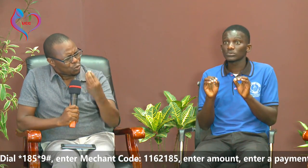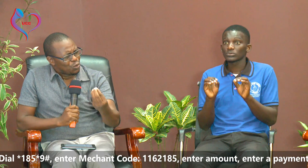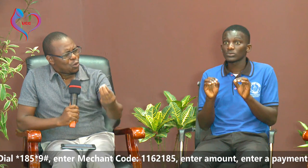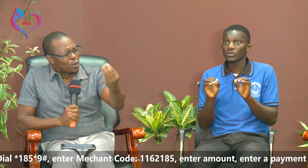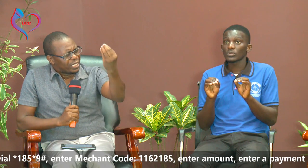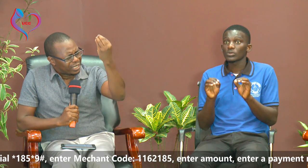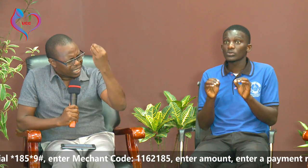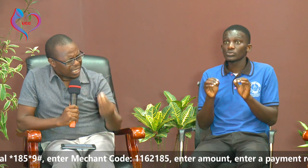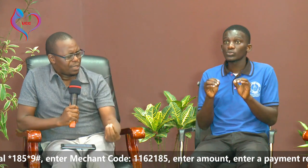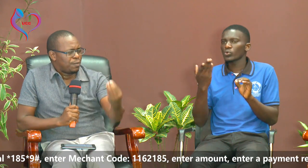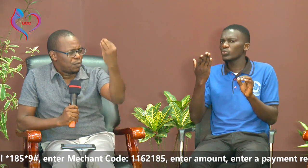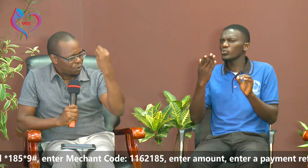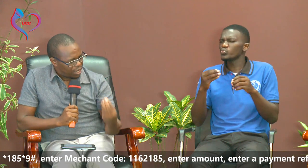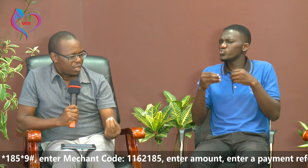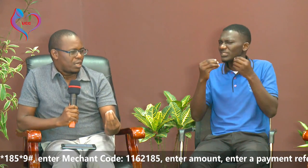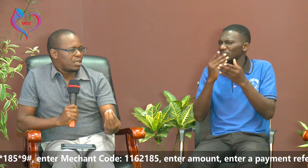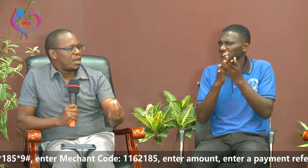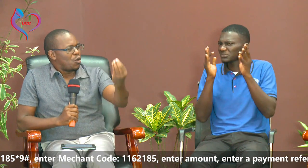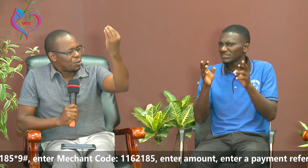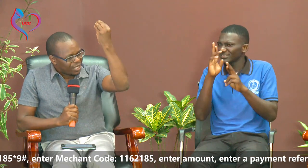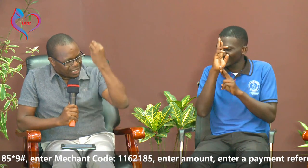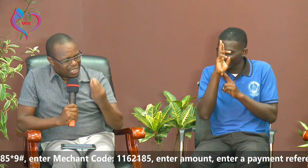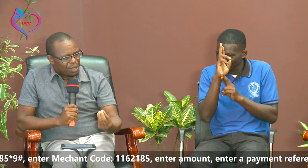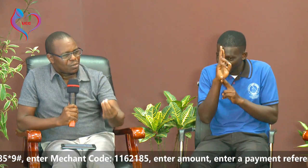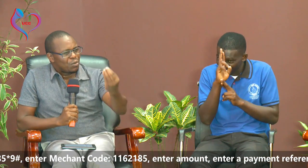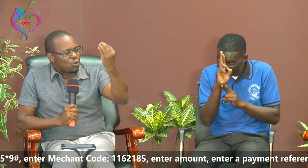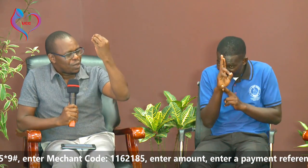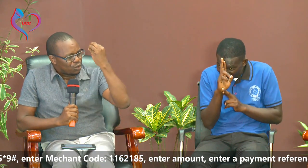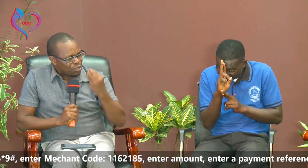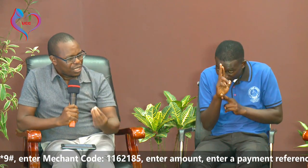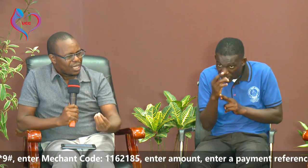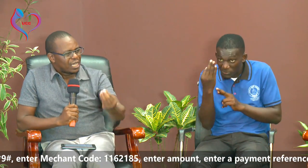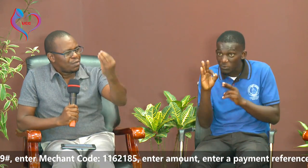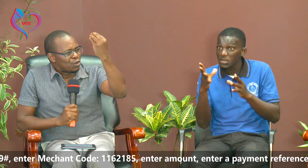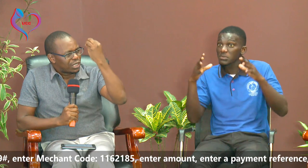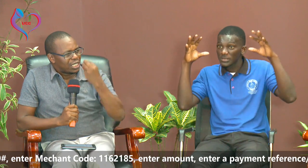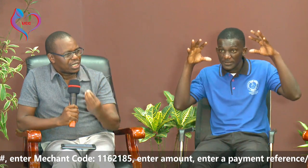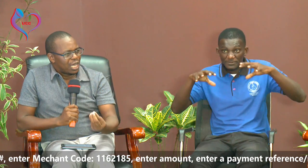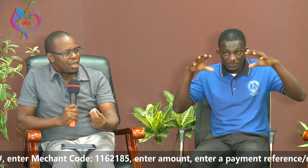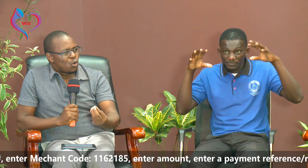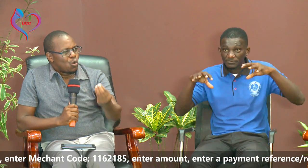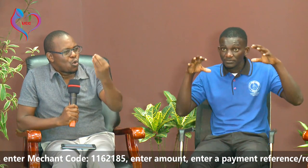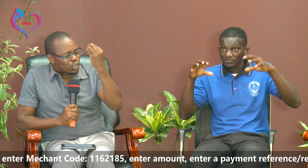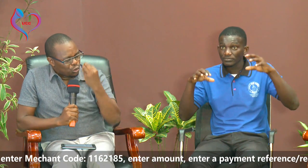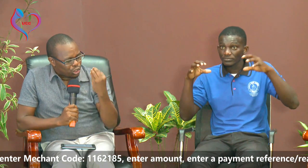ebintu byowe kitibwa nga obiwe kitibwa nebo bwenkuba etonye nebo ekoze etya okino